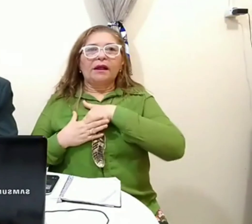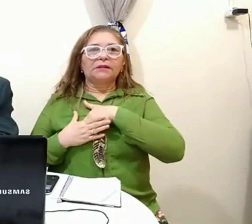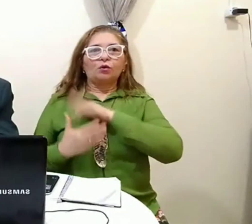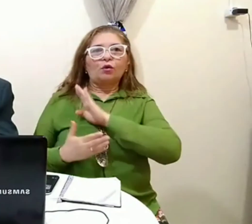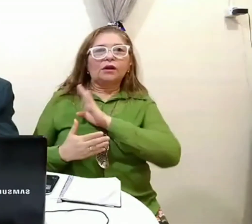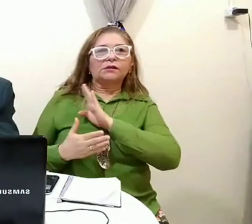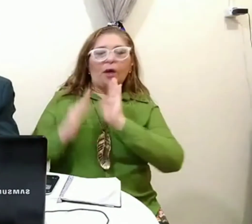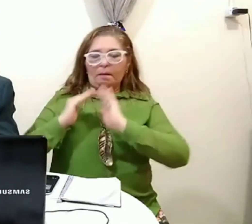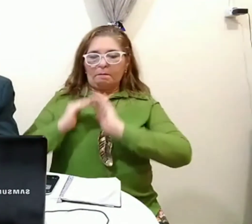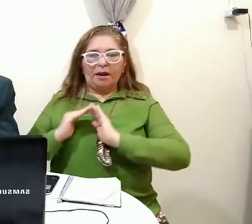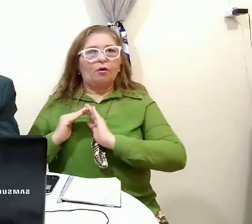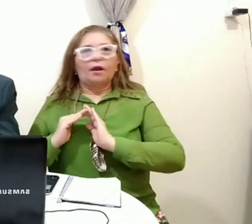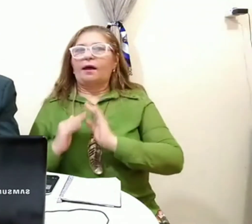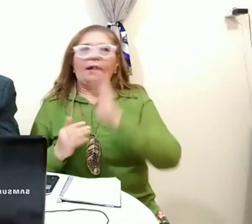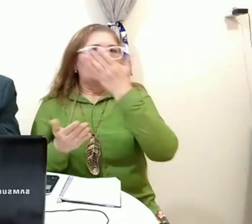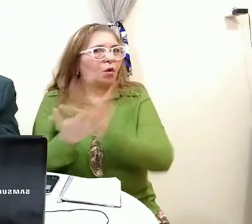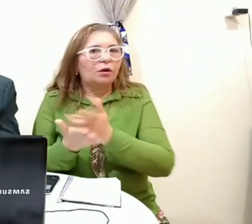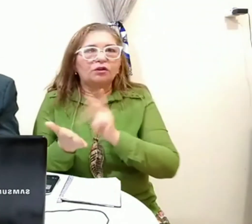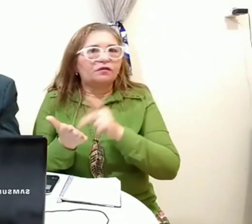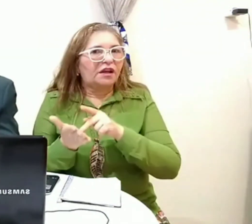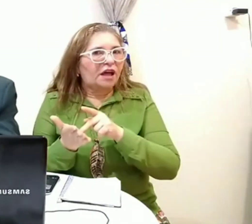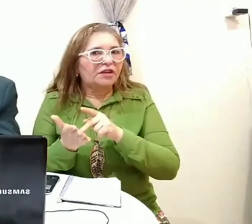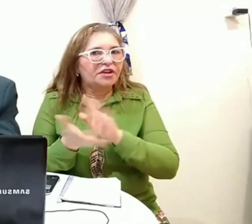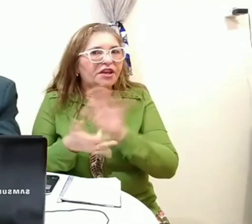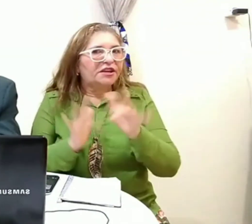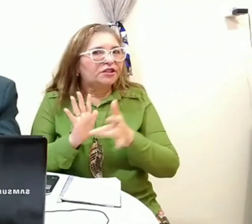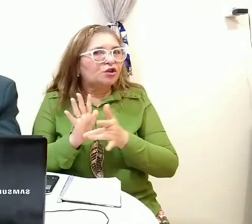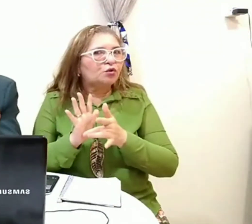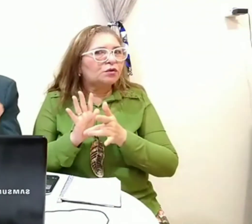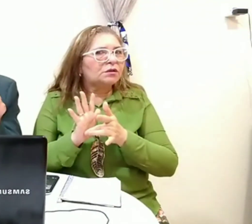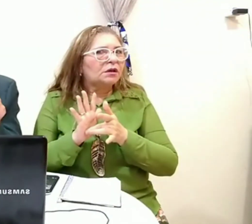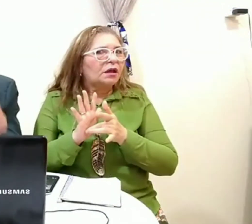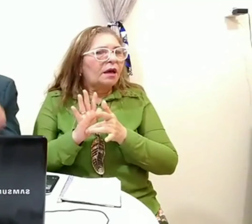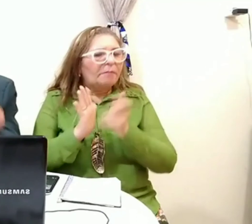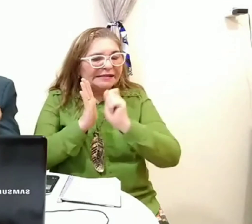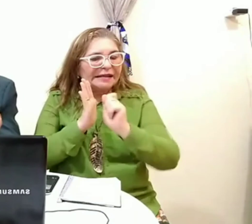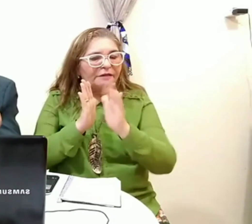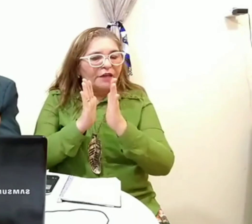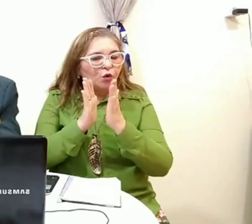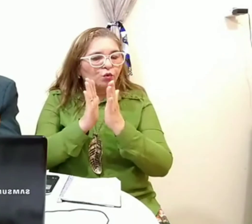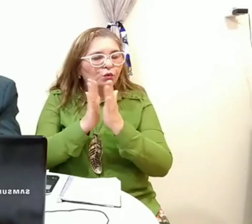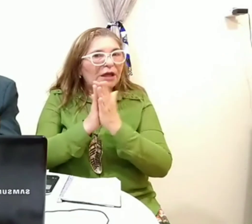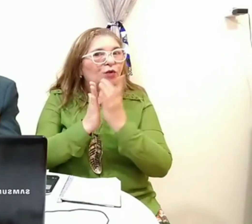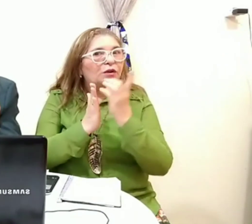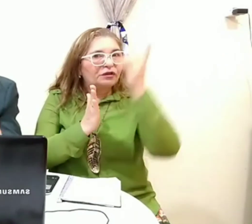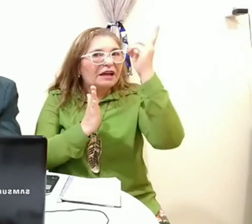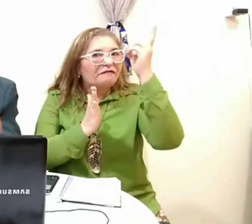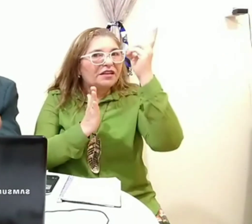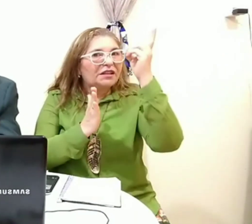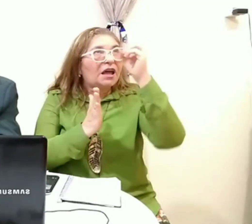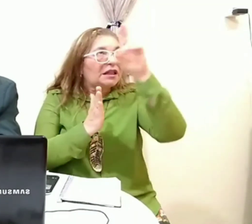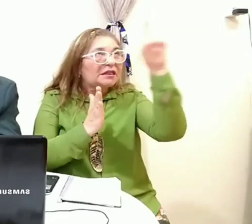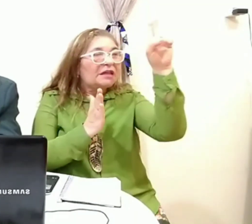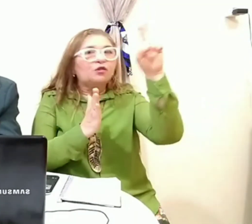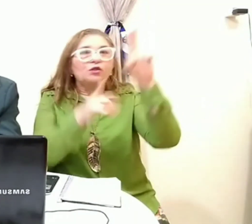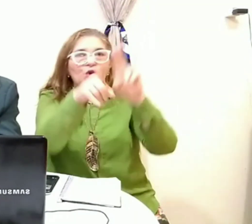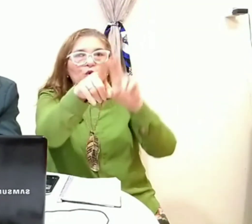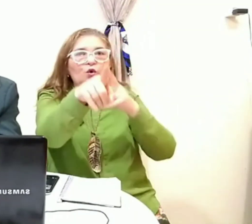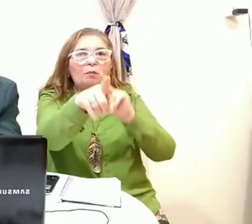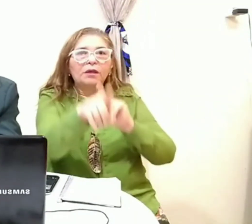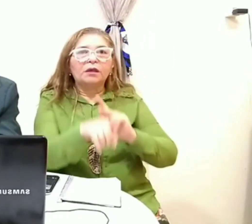sua vida, não creu nele verdadeiramente para salvar a sua vida, para escrever o seu nome no livro da vida, então você precisa fazer isto